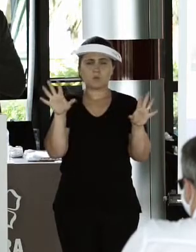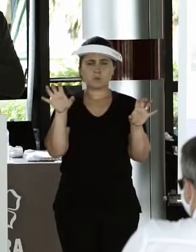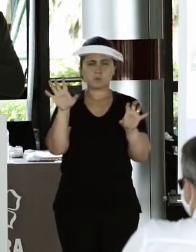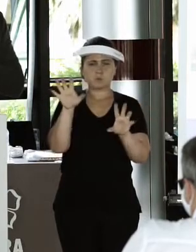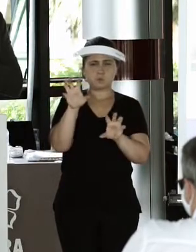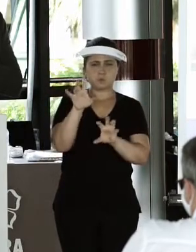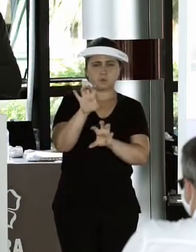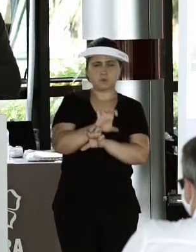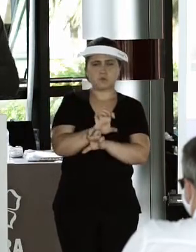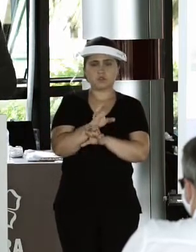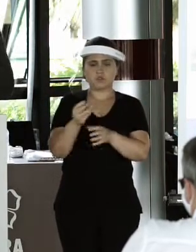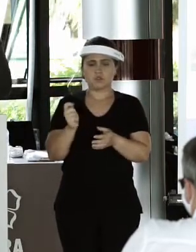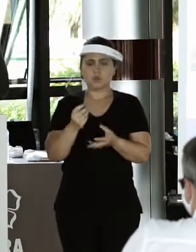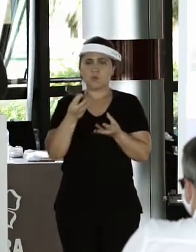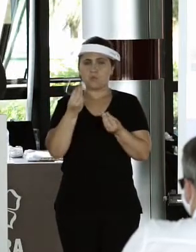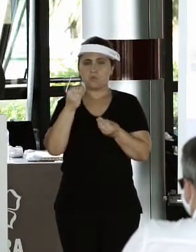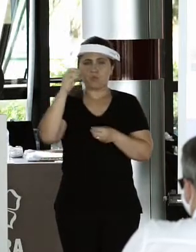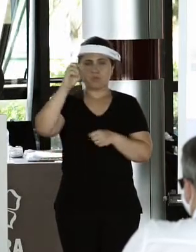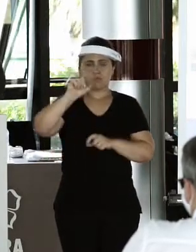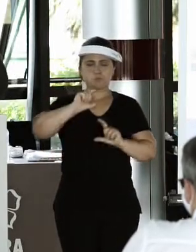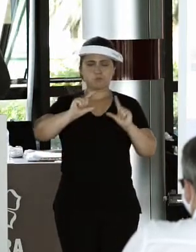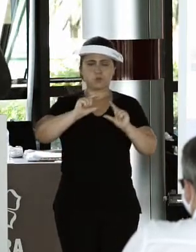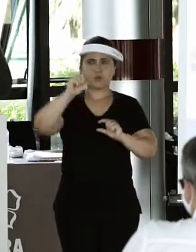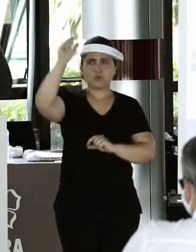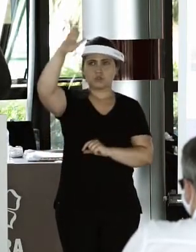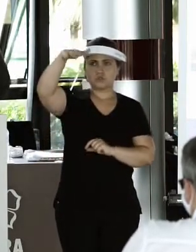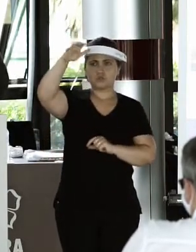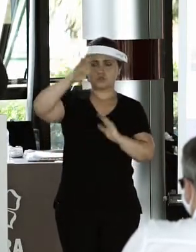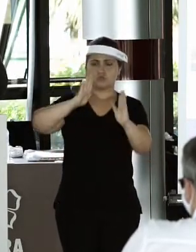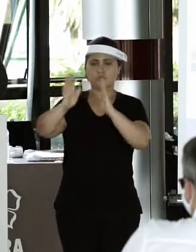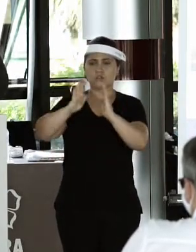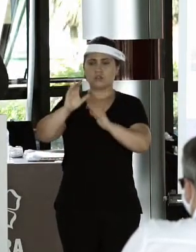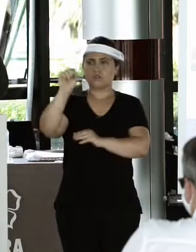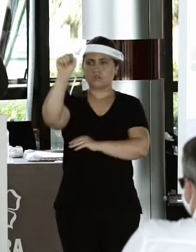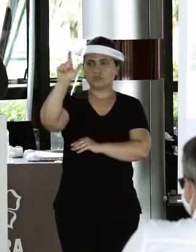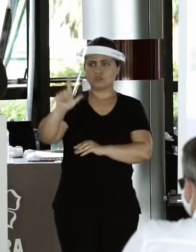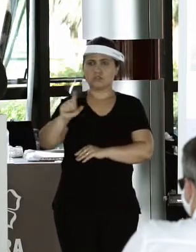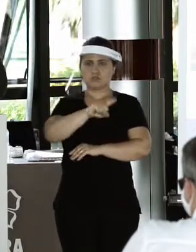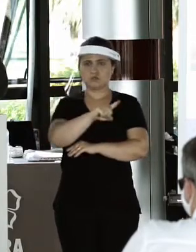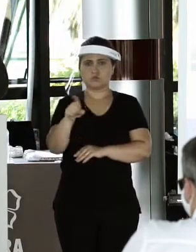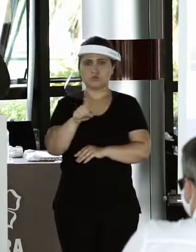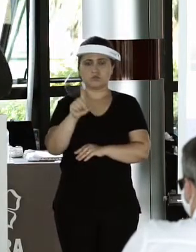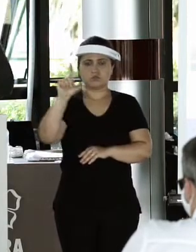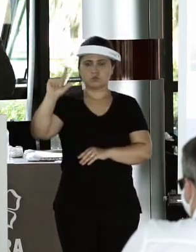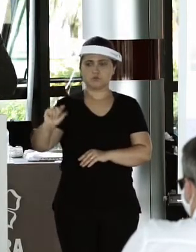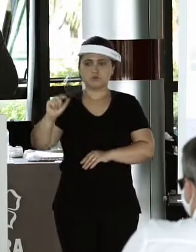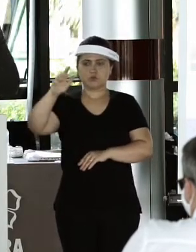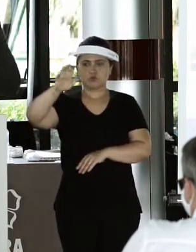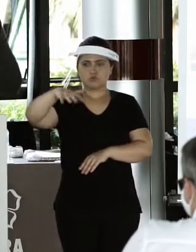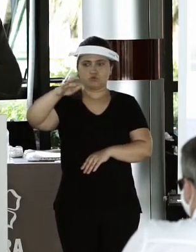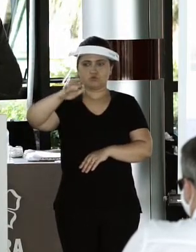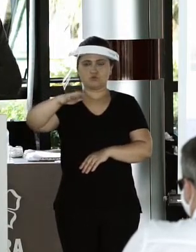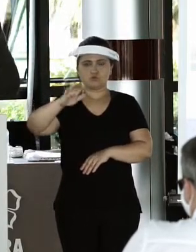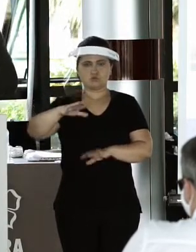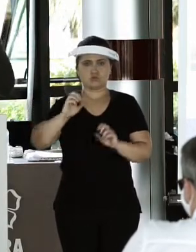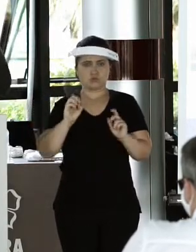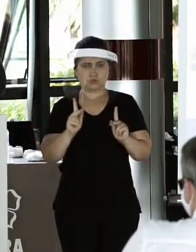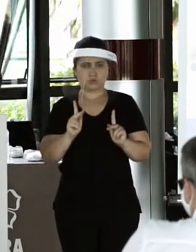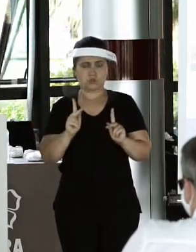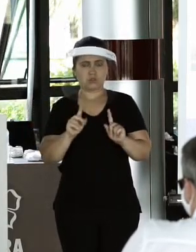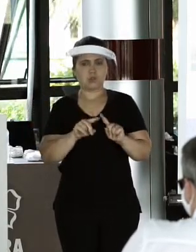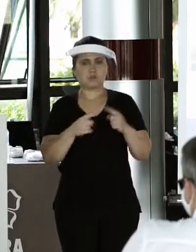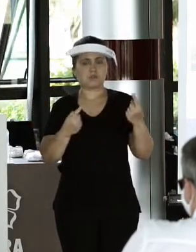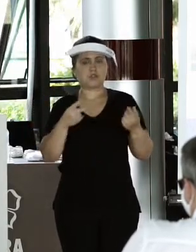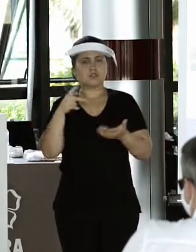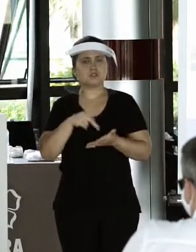tá? Que recebe pouca chuva na fachada sul. A fachada sul de vocês recebe menos chuva. Tá?